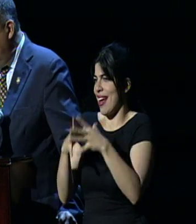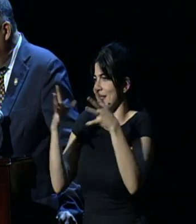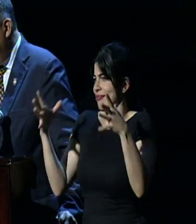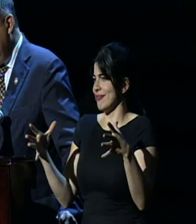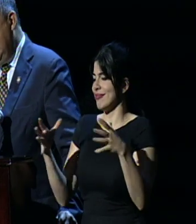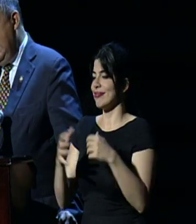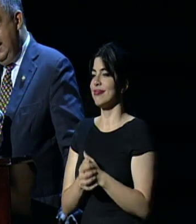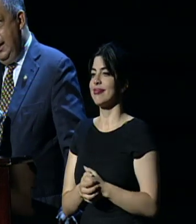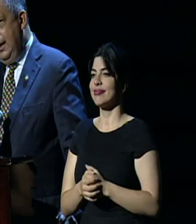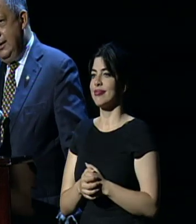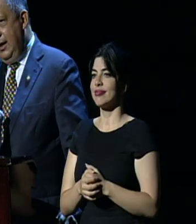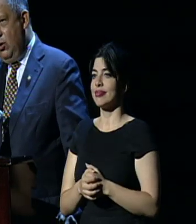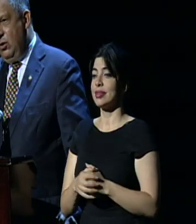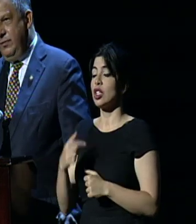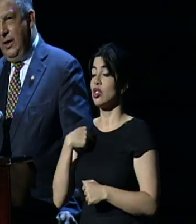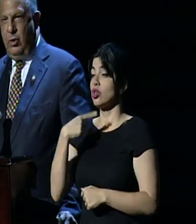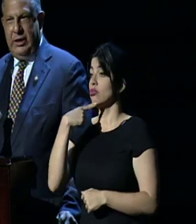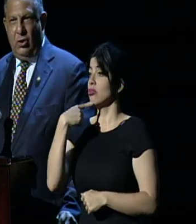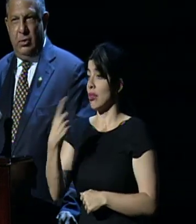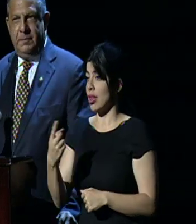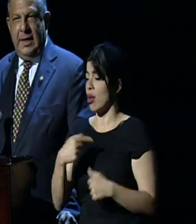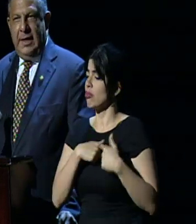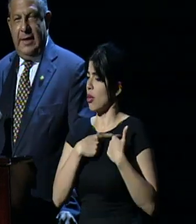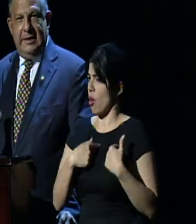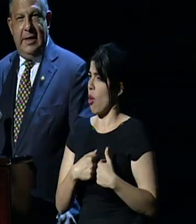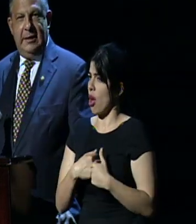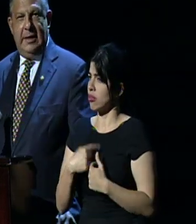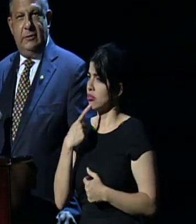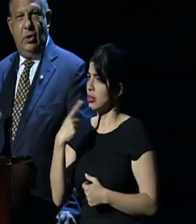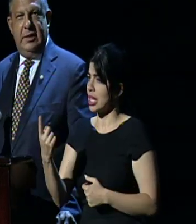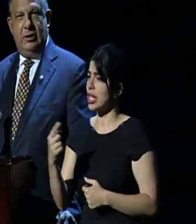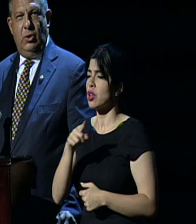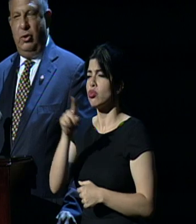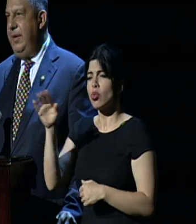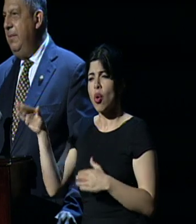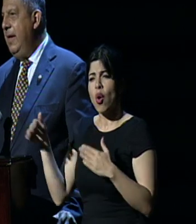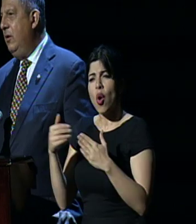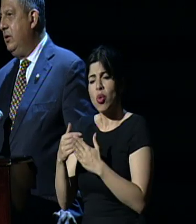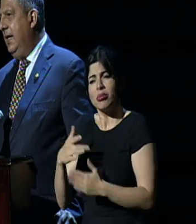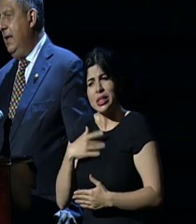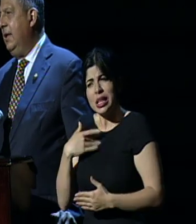monumental. Y les digo de corazón que se sientan todas y